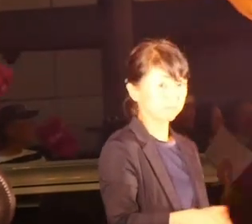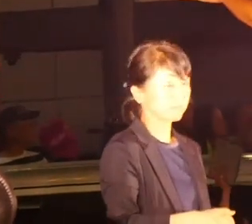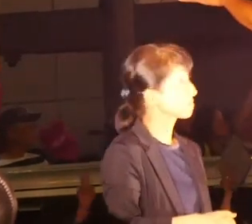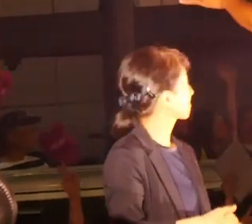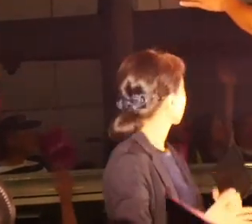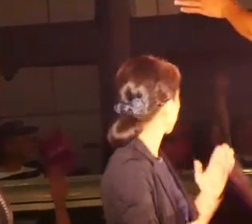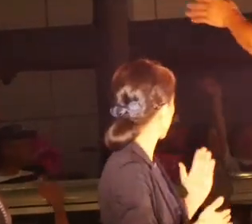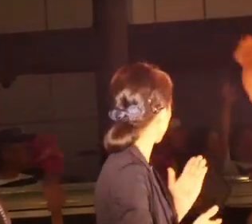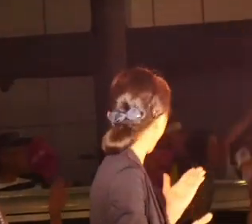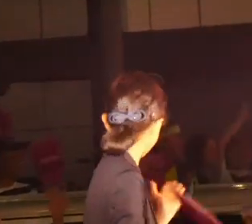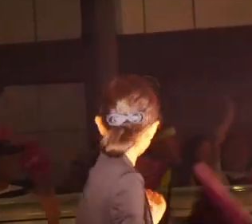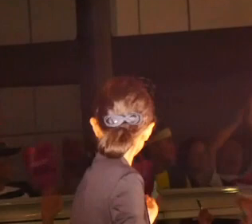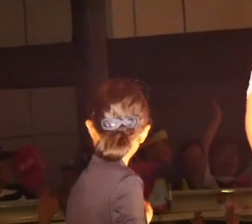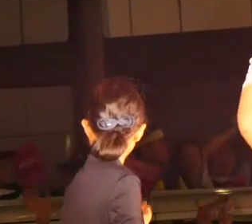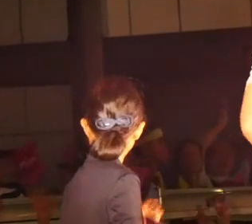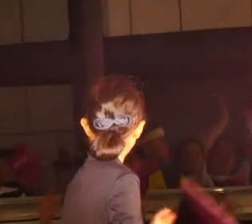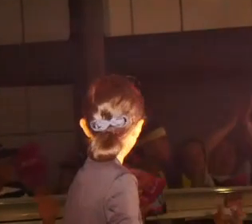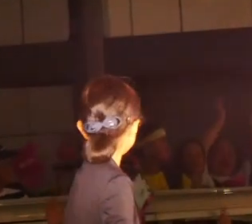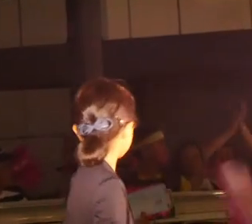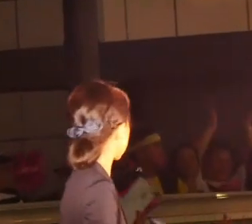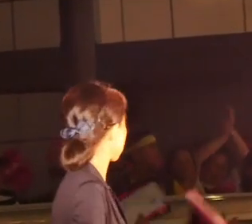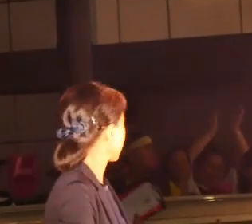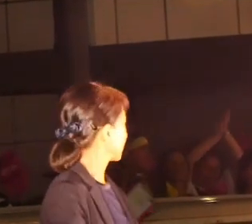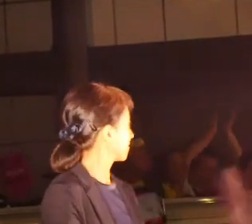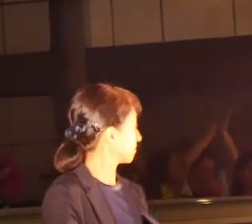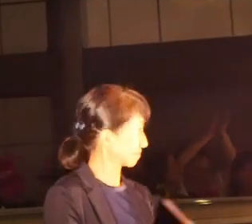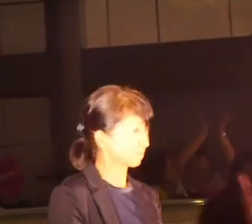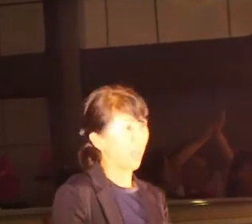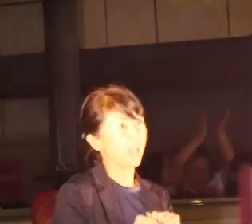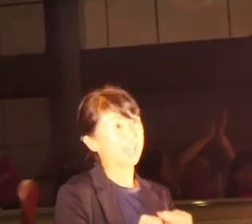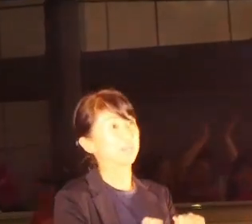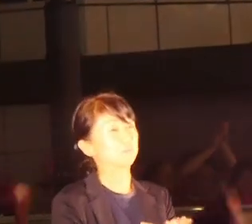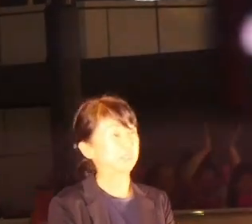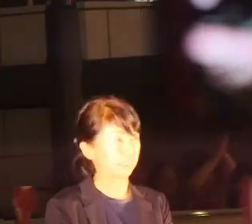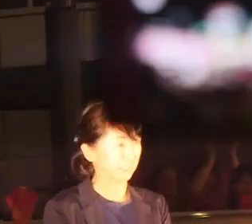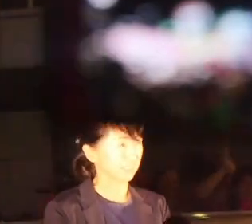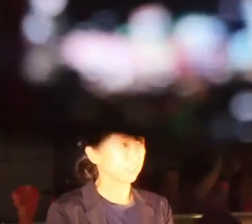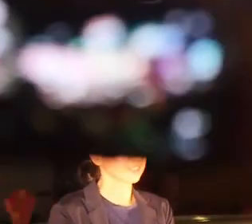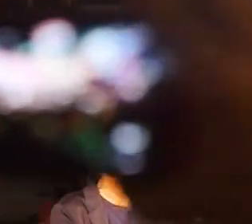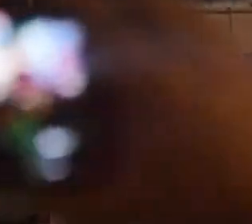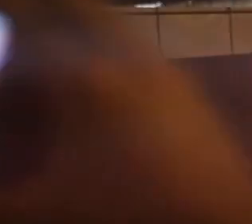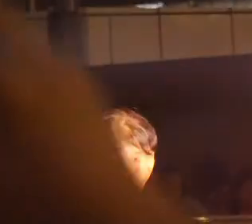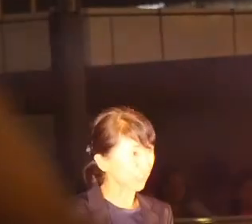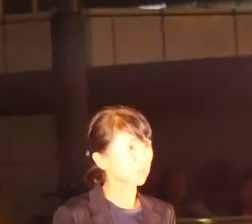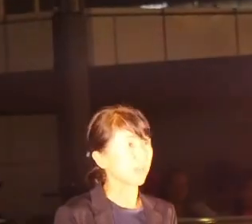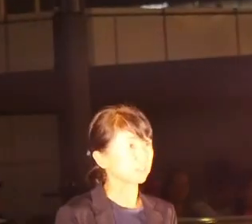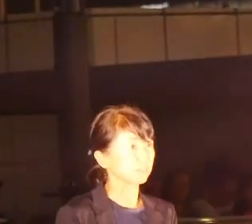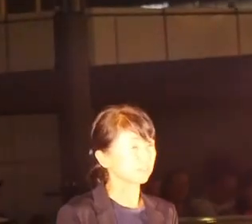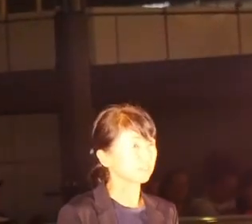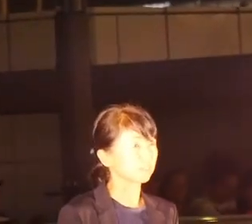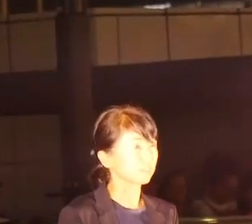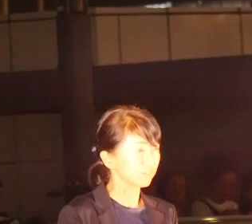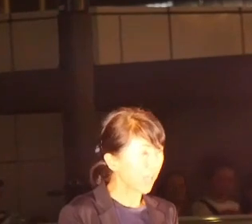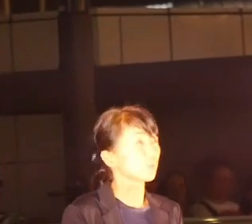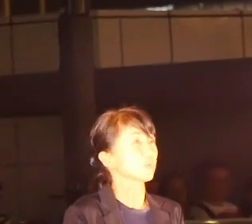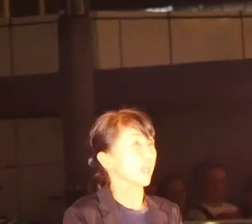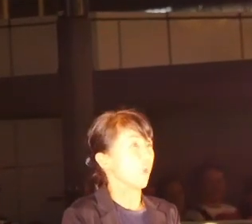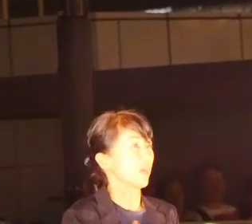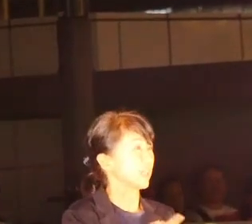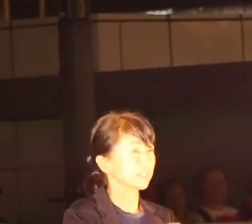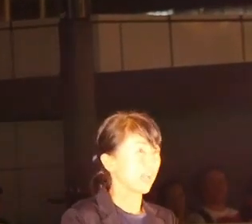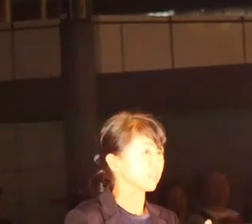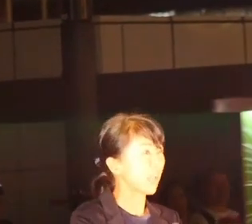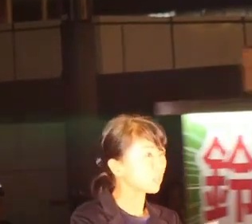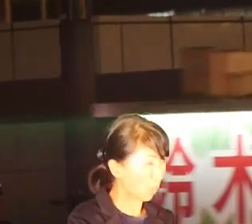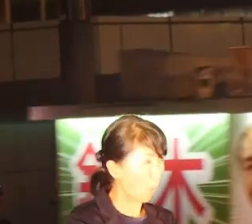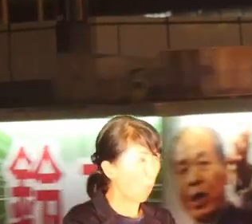後ろの方どうでしょう。やらせていただきます。だからその先頭に出したいんですよ。政権